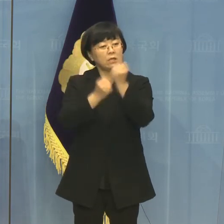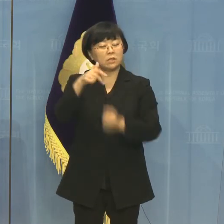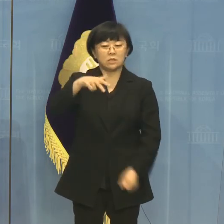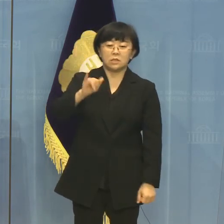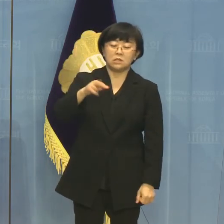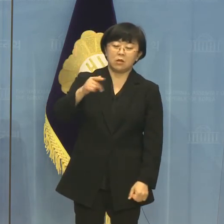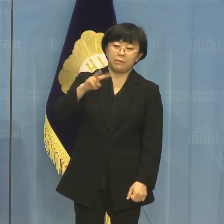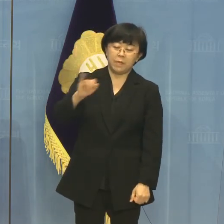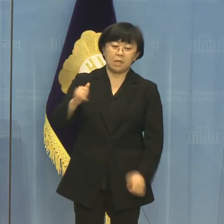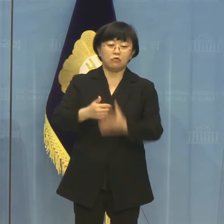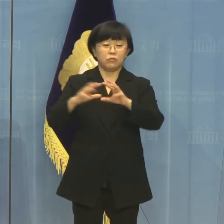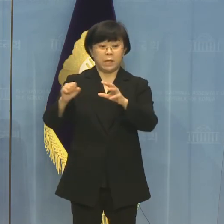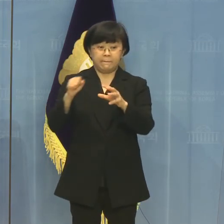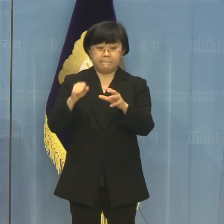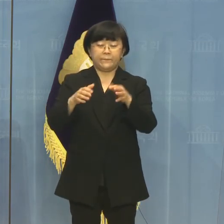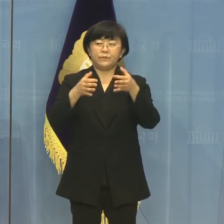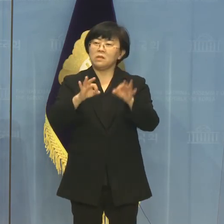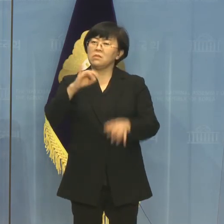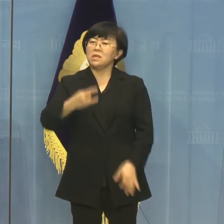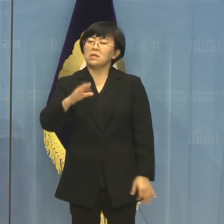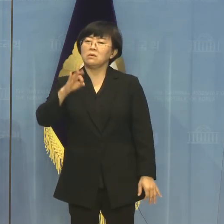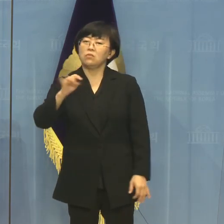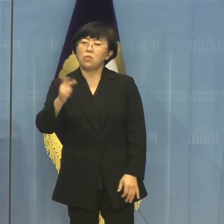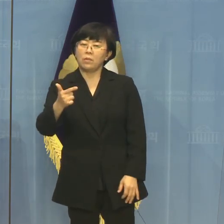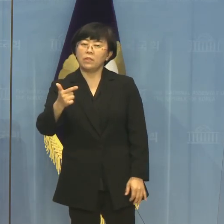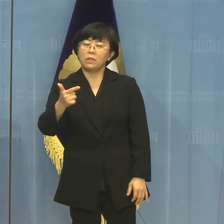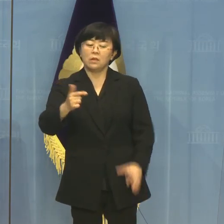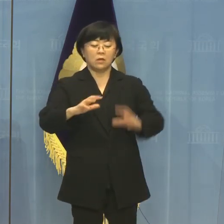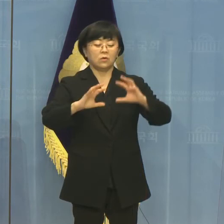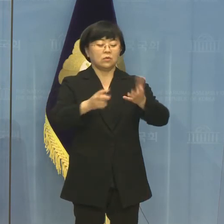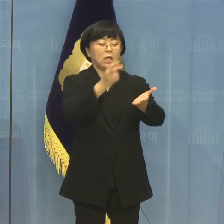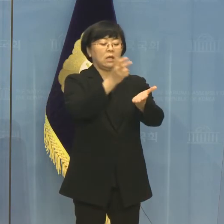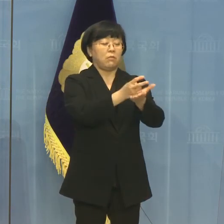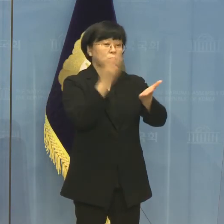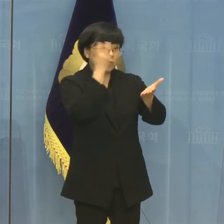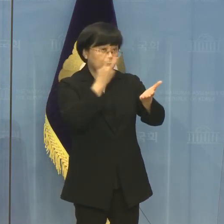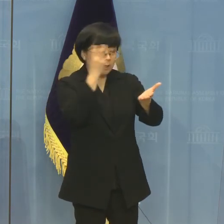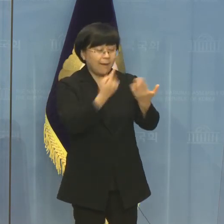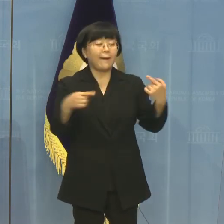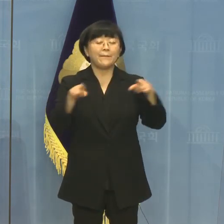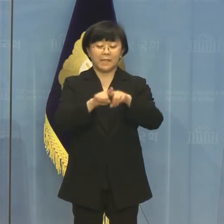의원실, 국민의힘 김희곤 의원실과 국회 입법조사처가